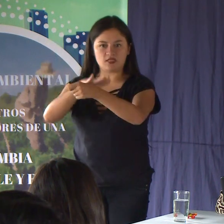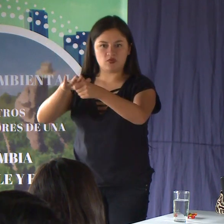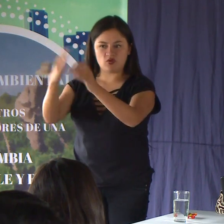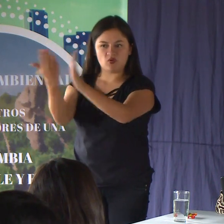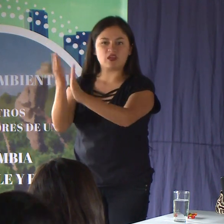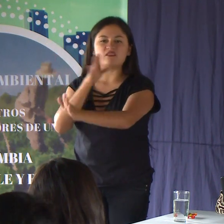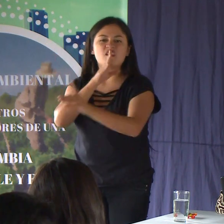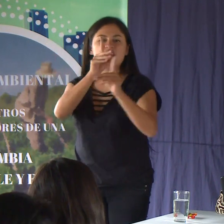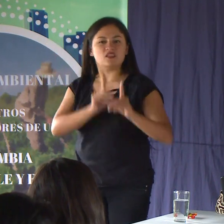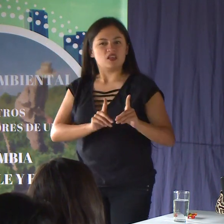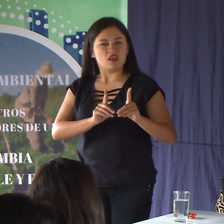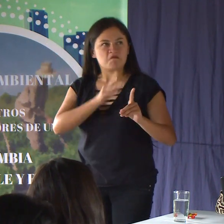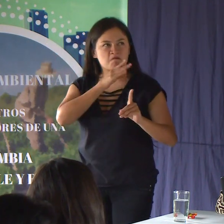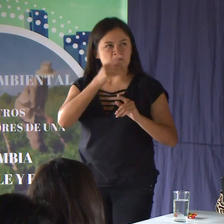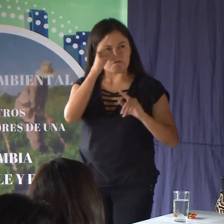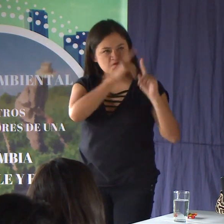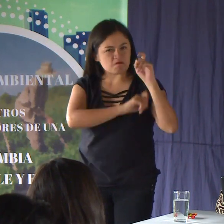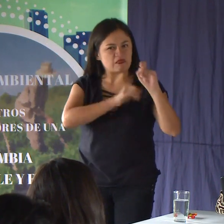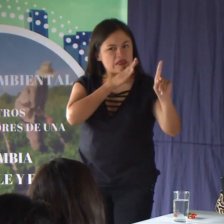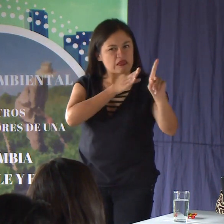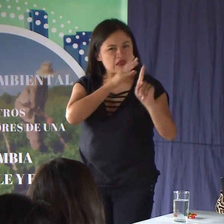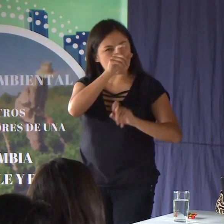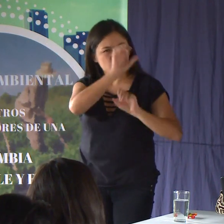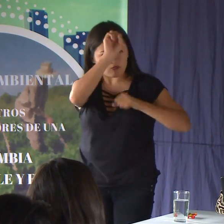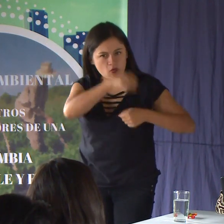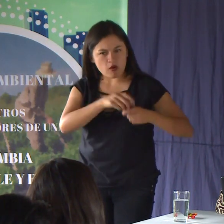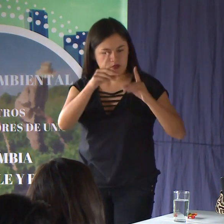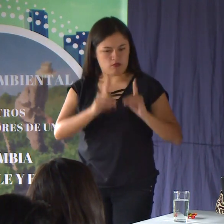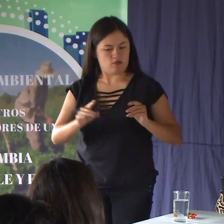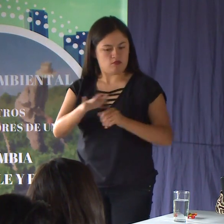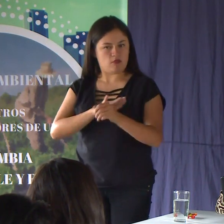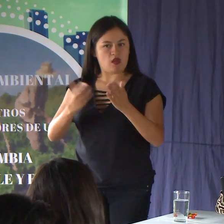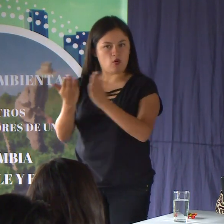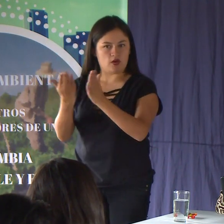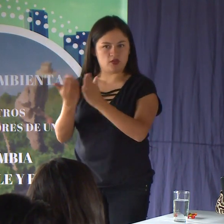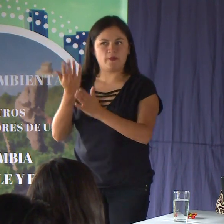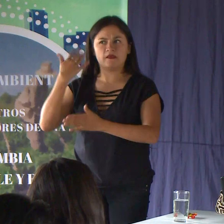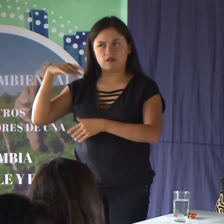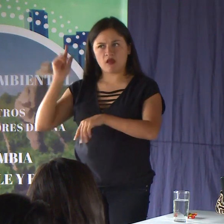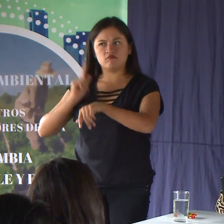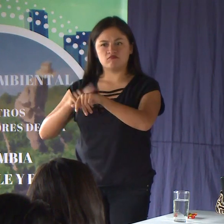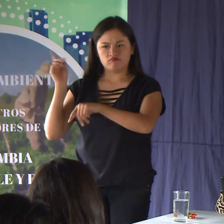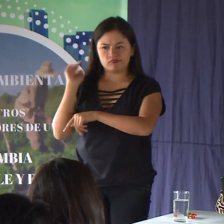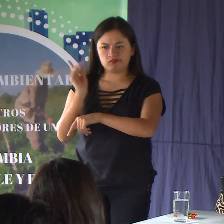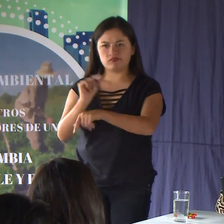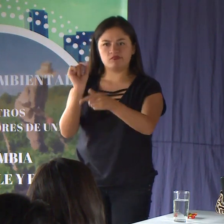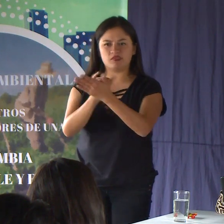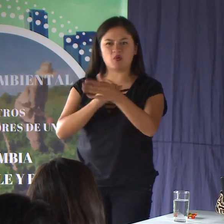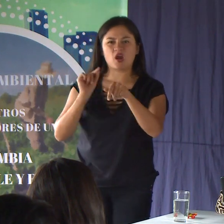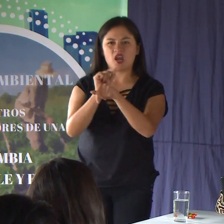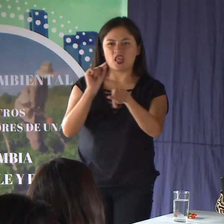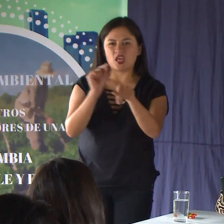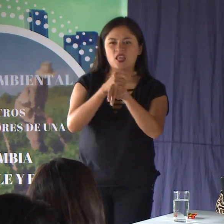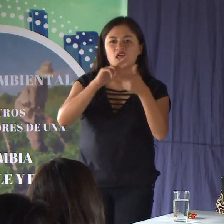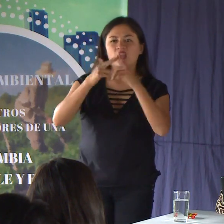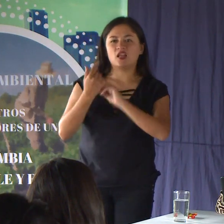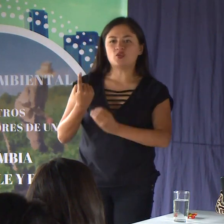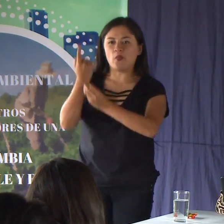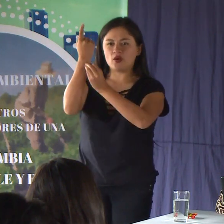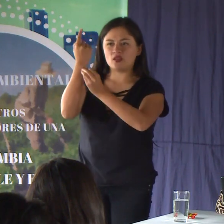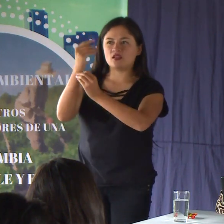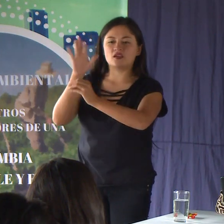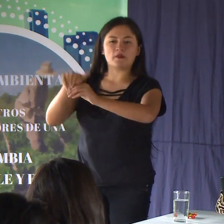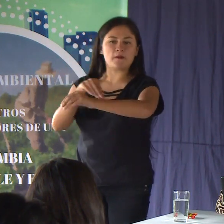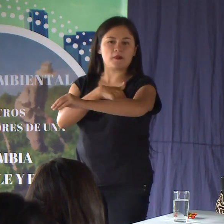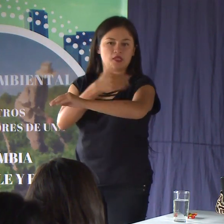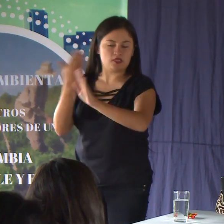país. Digamos que en los últimos tiempos muchas críticas se han desarrollado alrededor de las políticas del